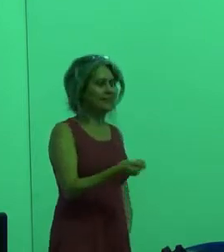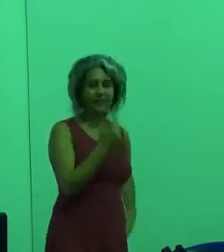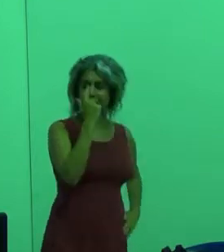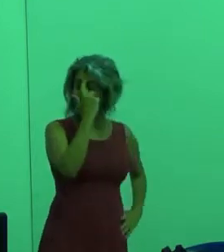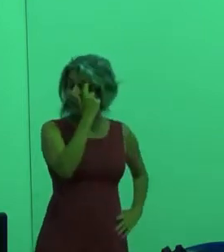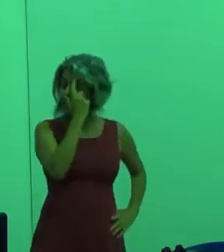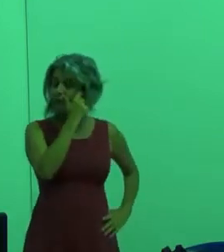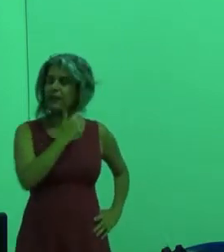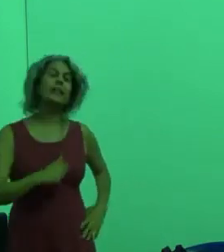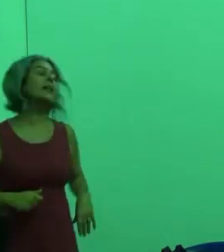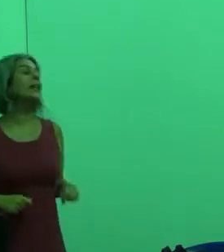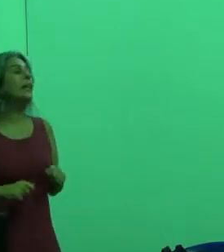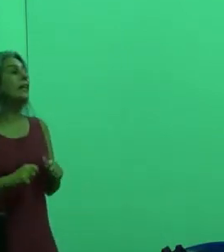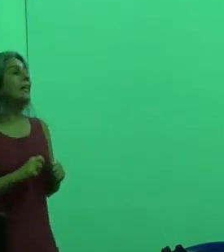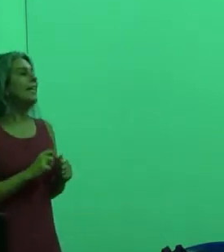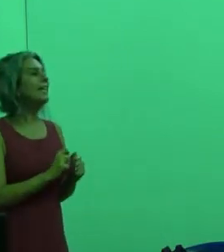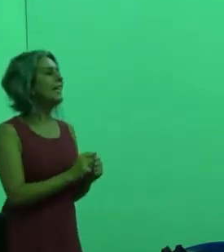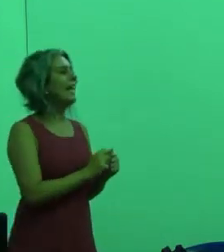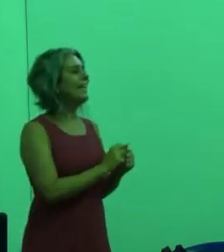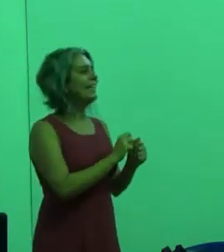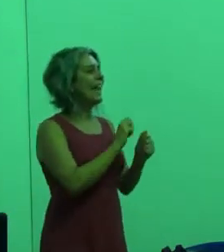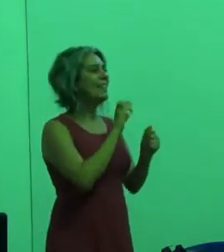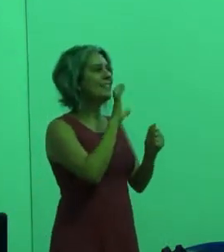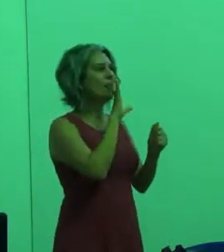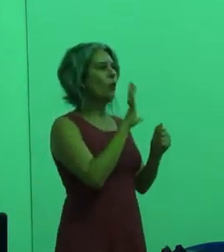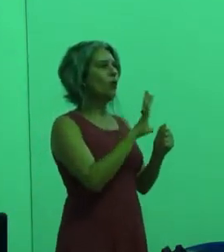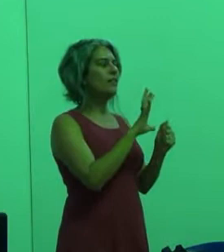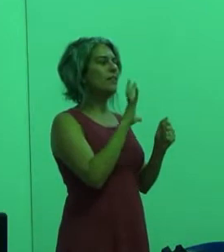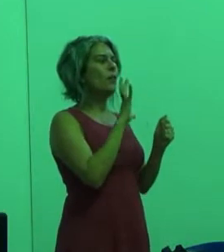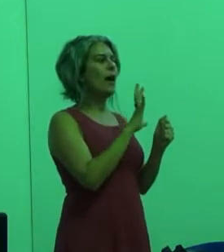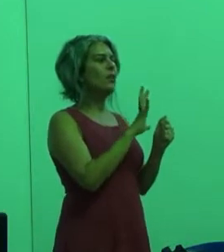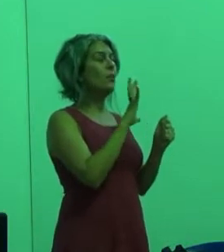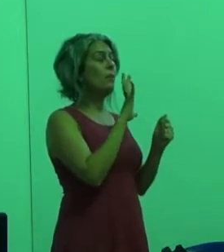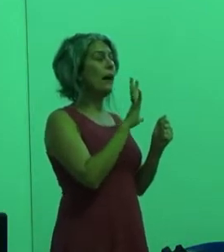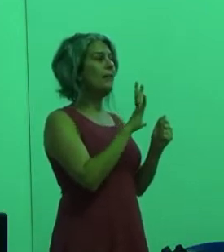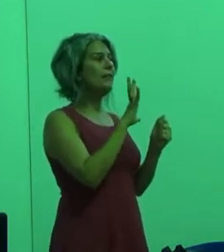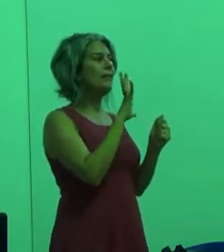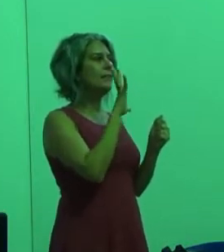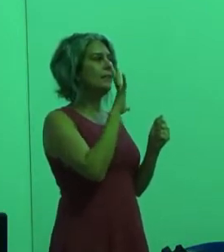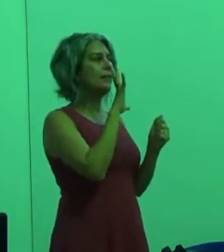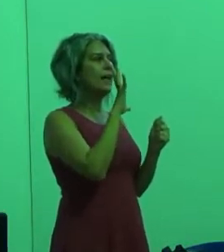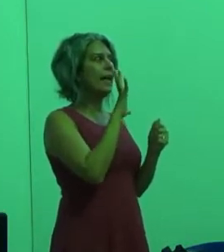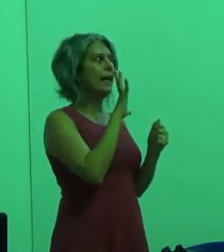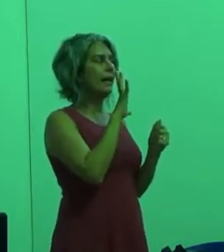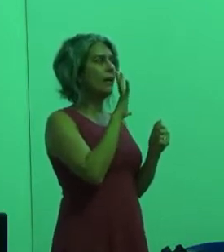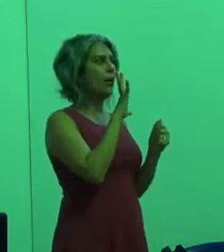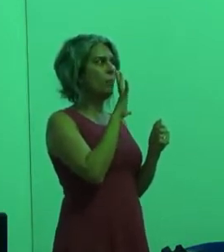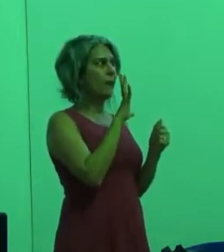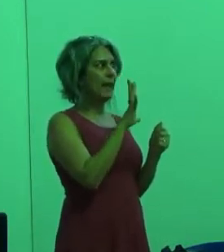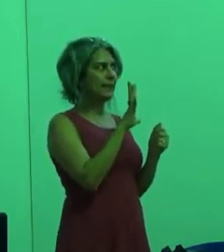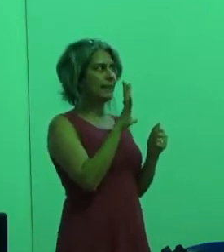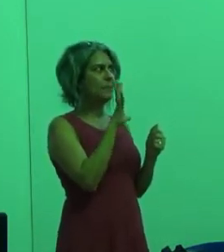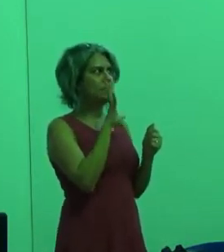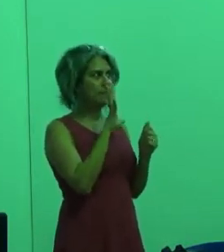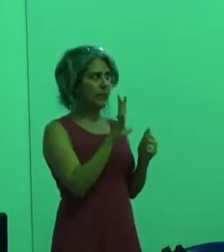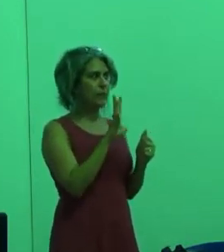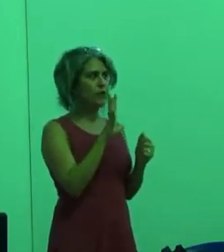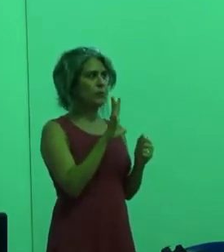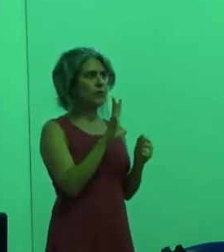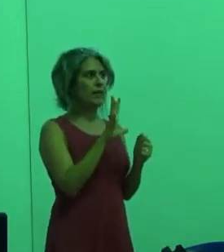Enfim, e tem esta coisa que eu acho a mais complexa em termos de processo,